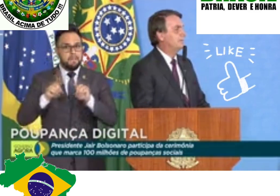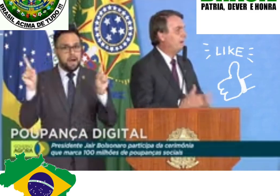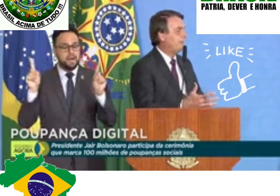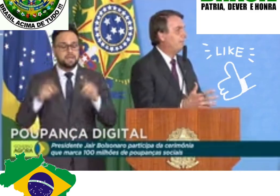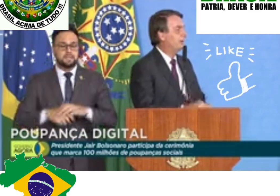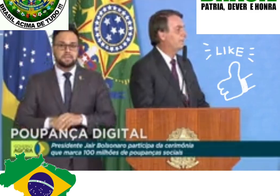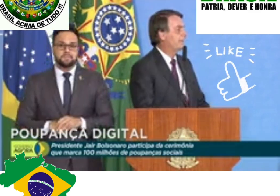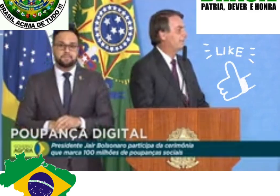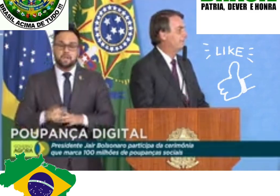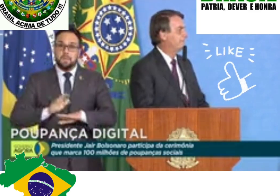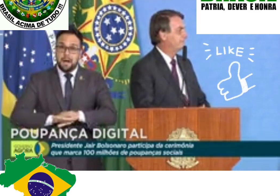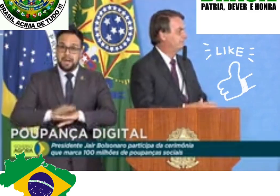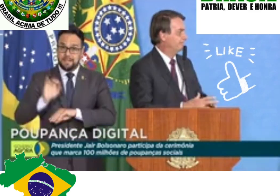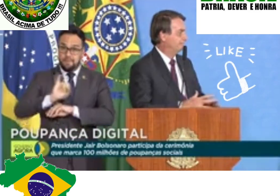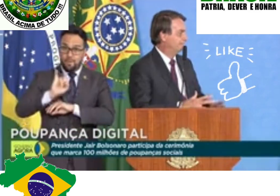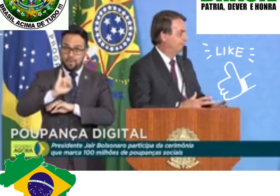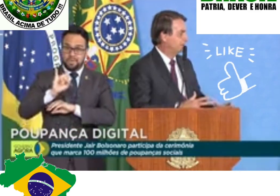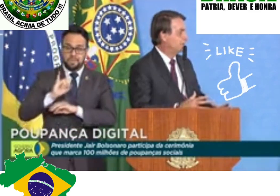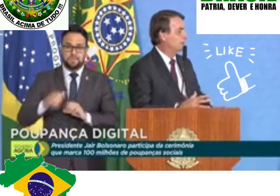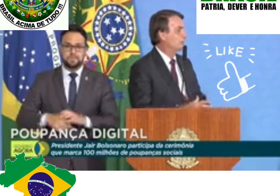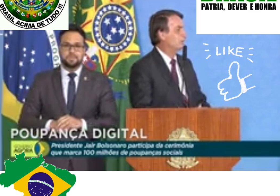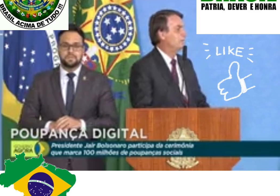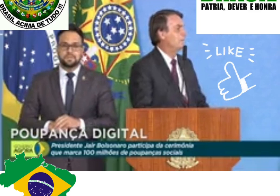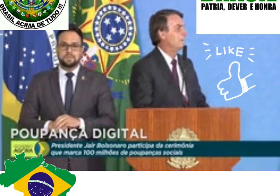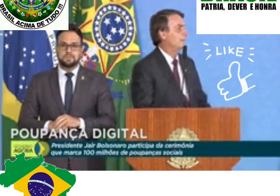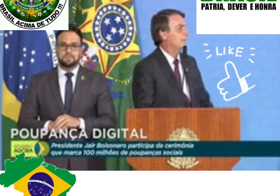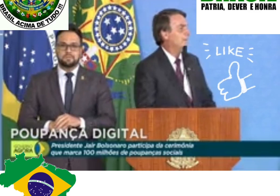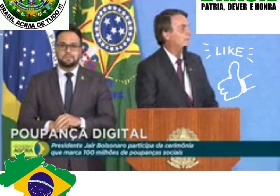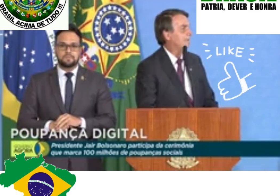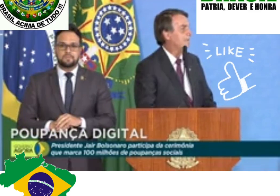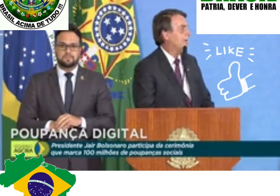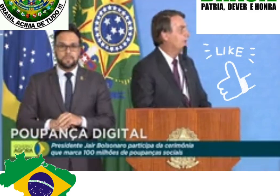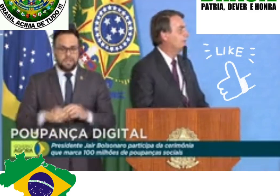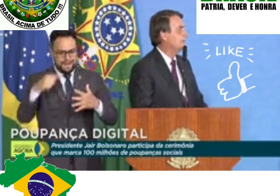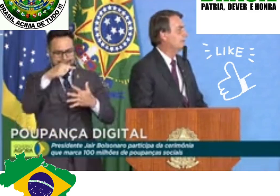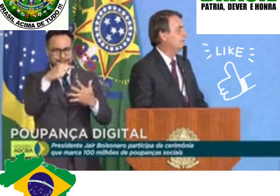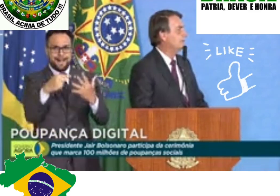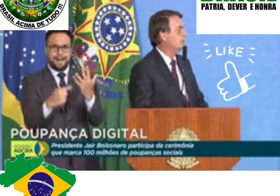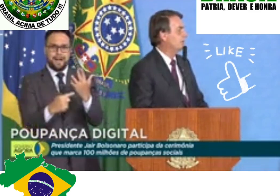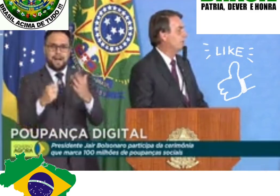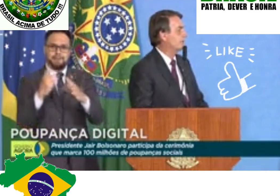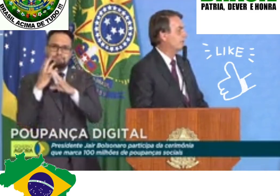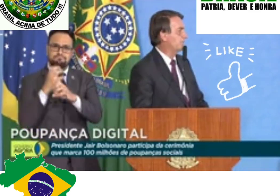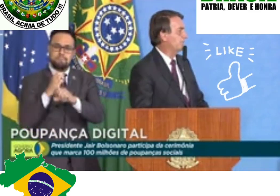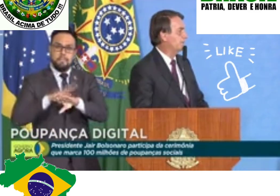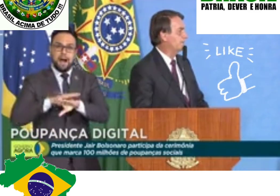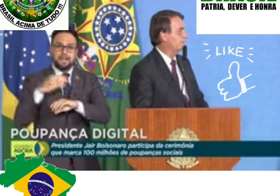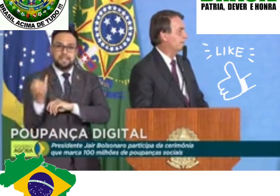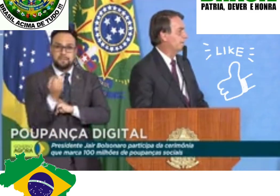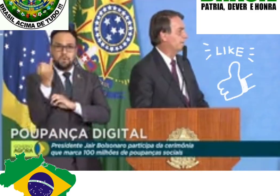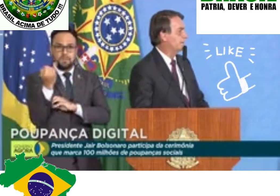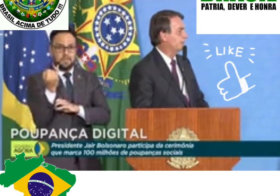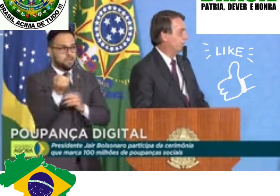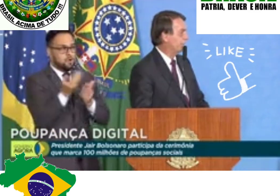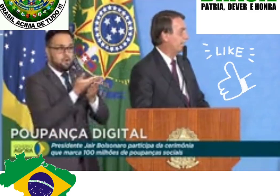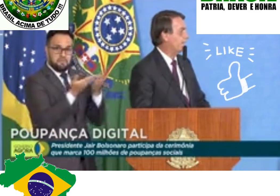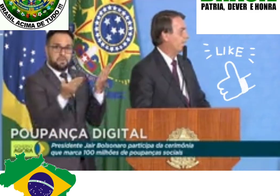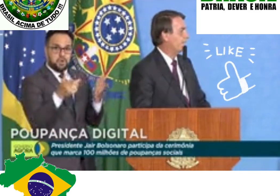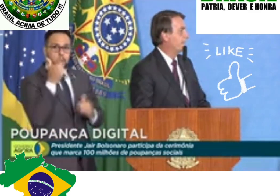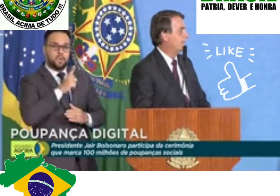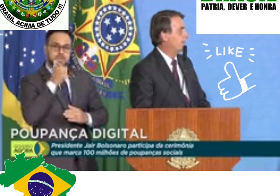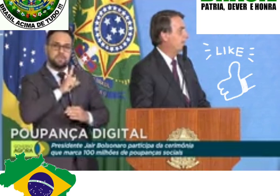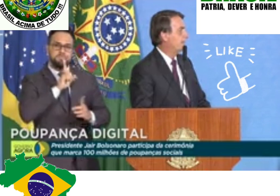Mas o mais importante disso tudo é onde os senhores conseguiram